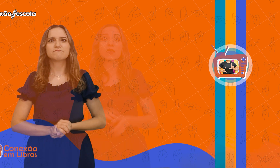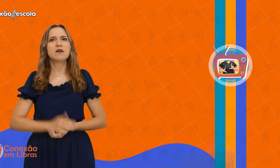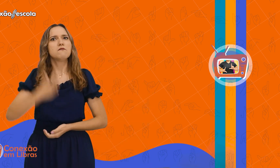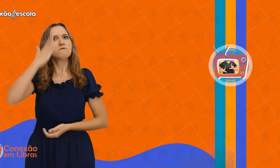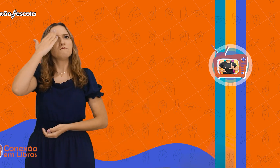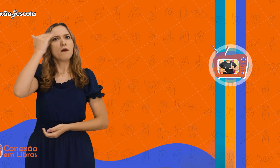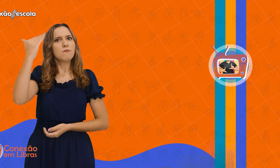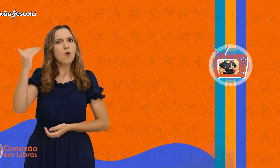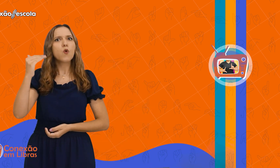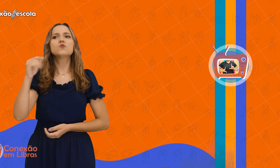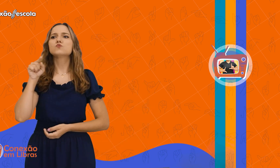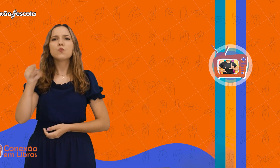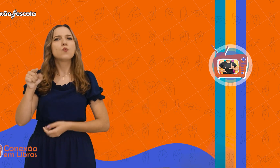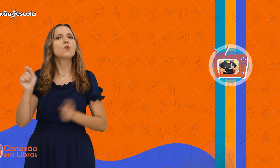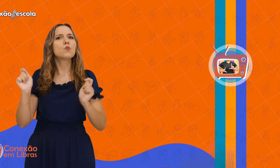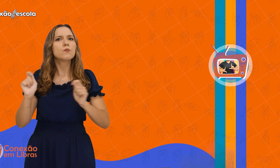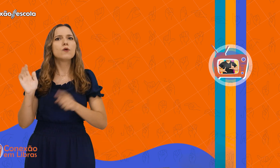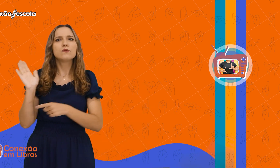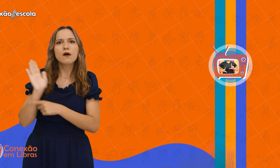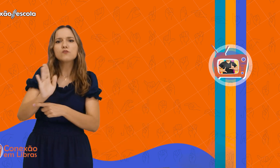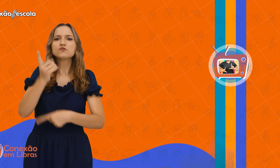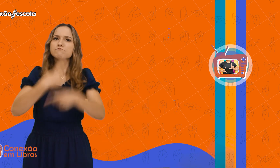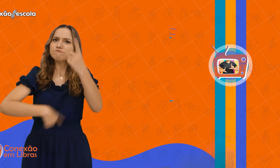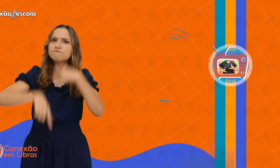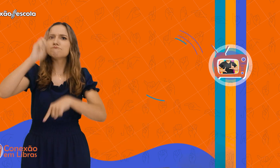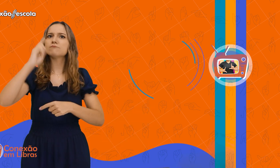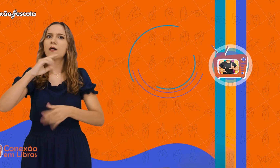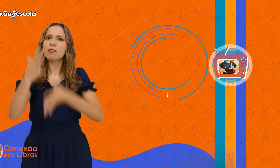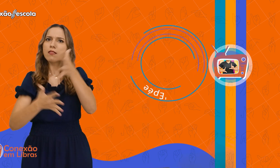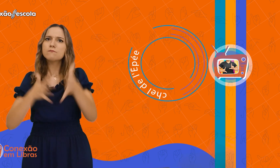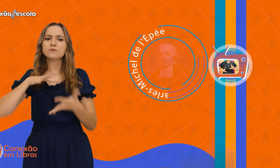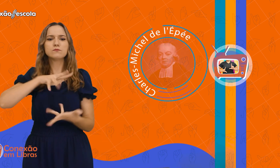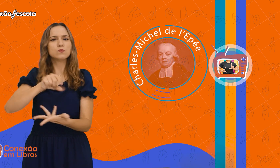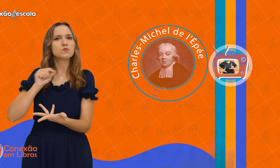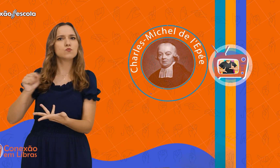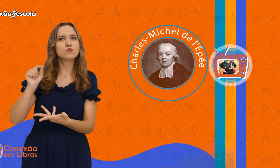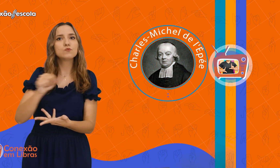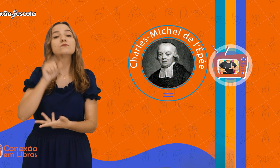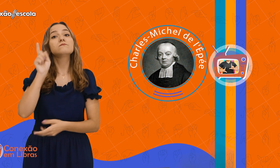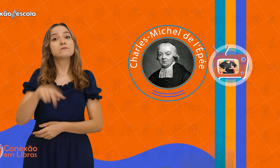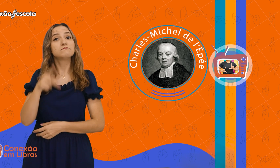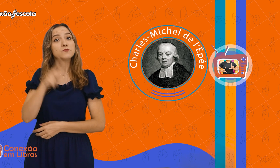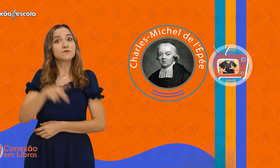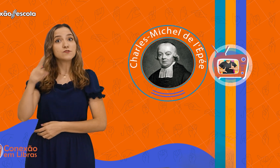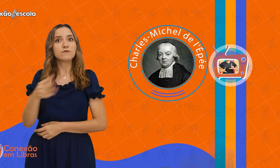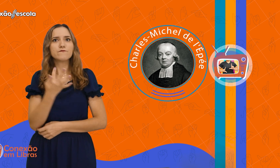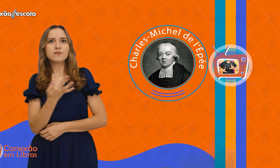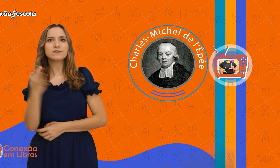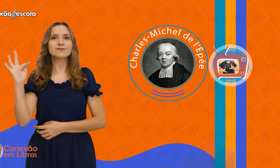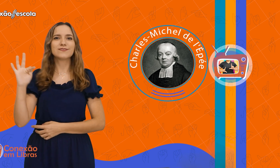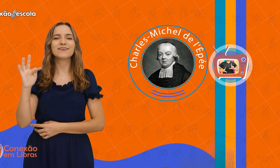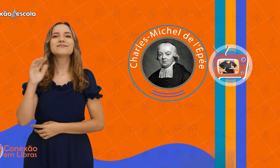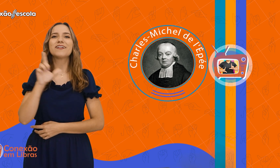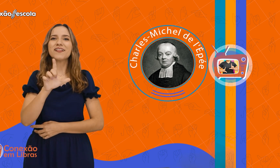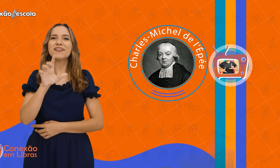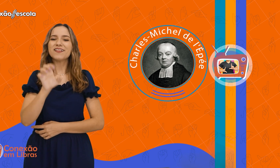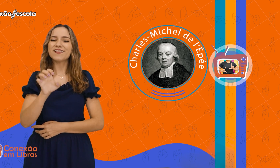O grande nome no desenvolvimento da língua de sinais foi do professor francês Charles Michel